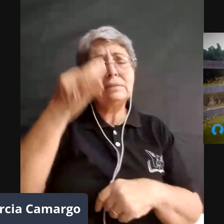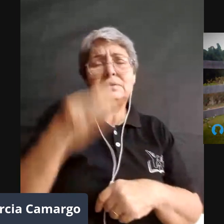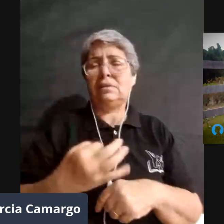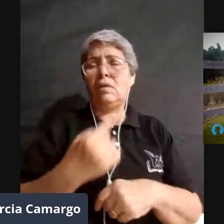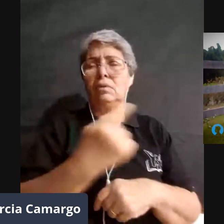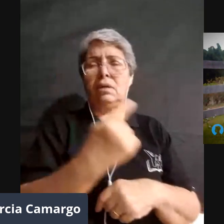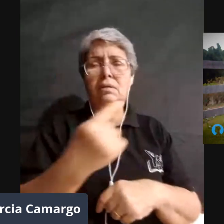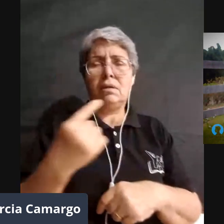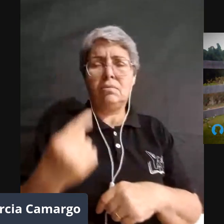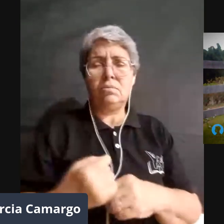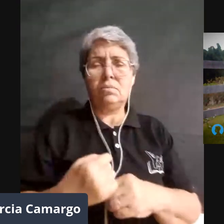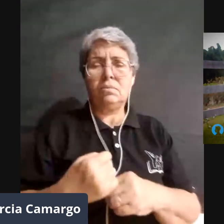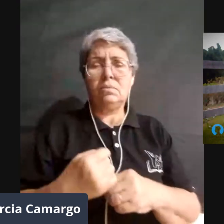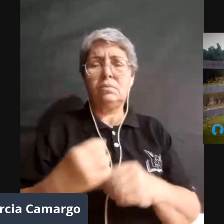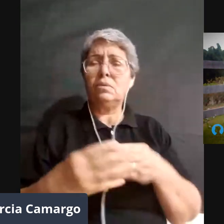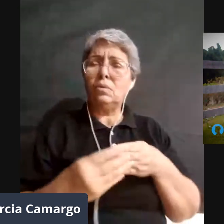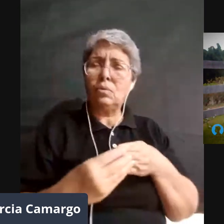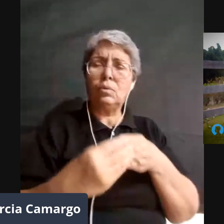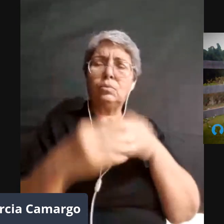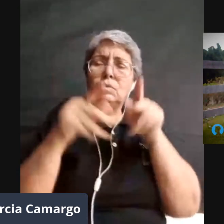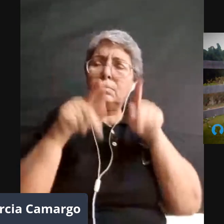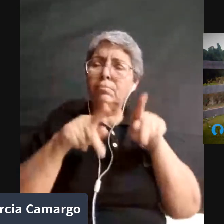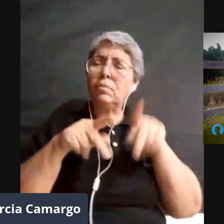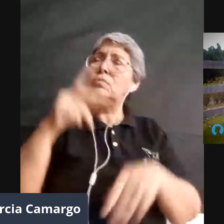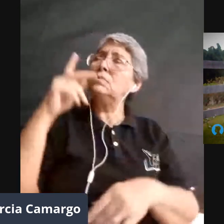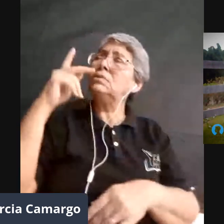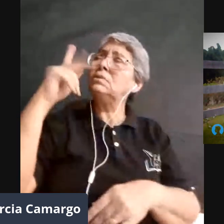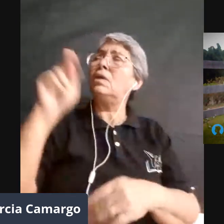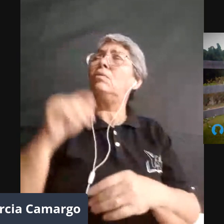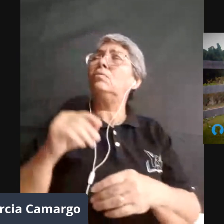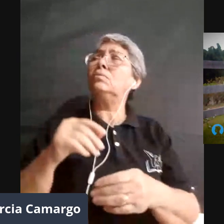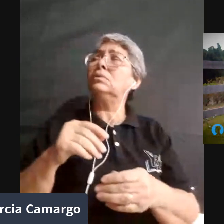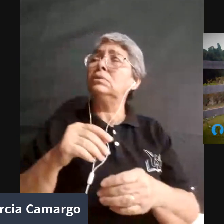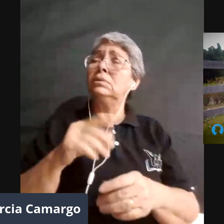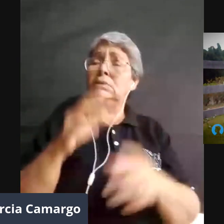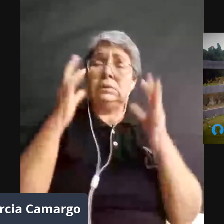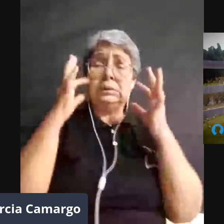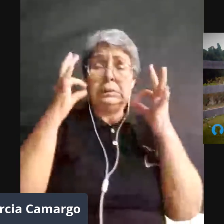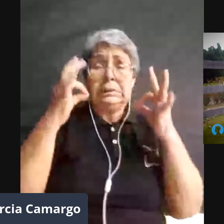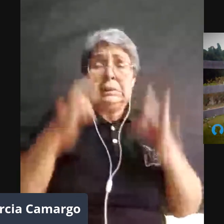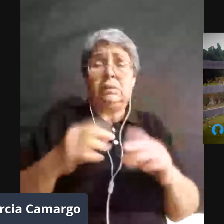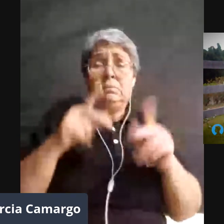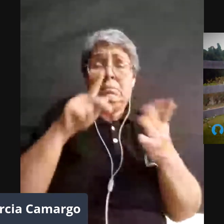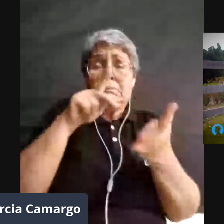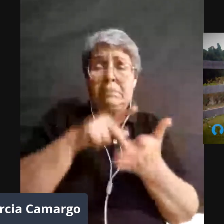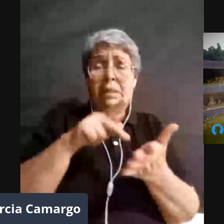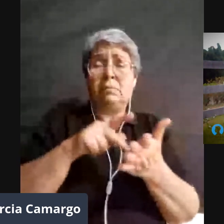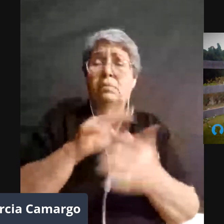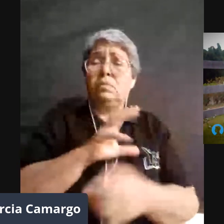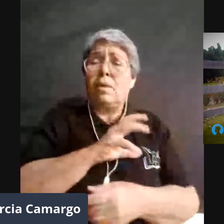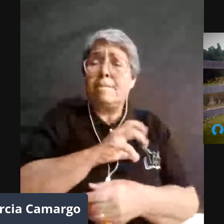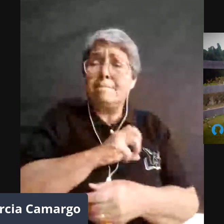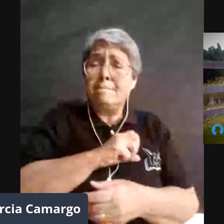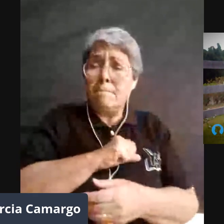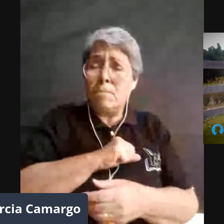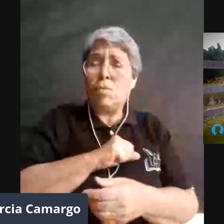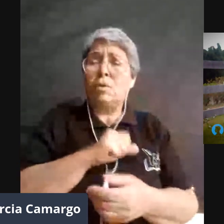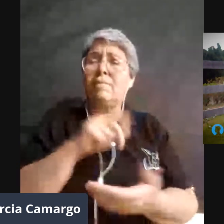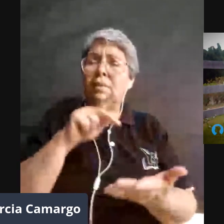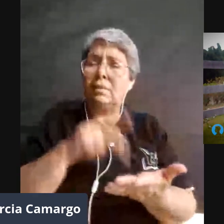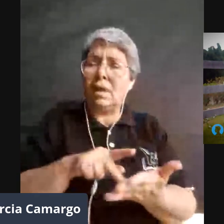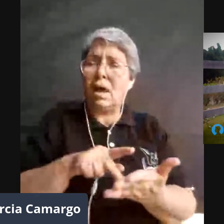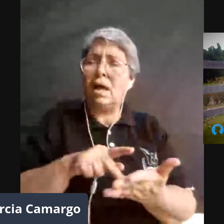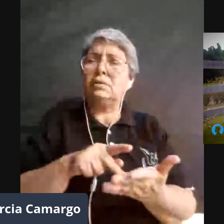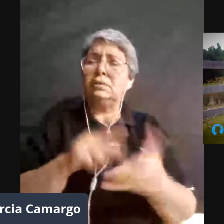povo para que tome decisões ao lado da verdade. Nos ajude a amar a verdade, a abraçar a verdade,